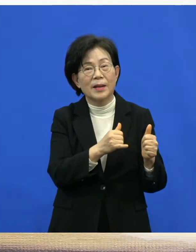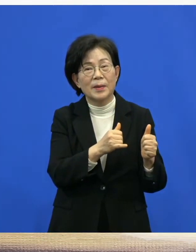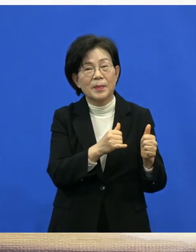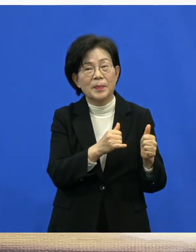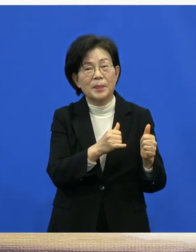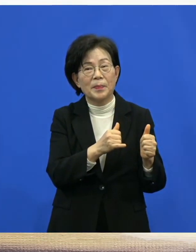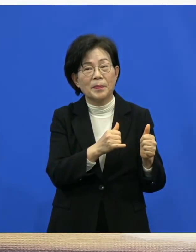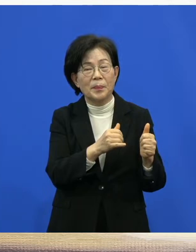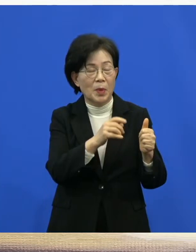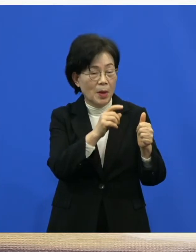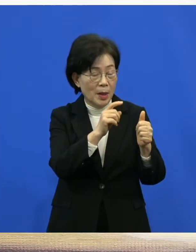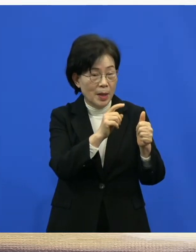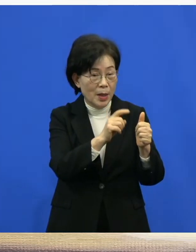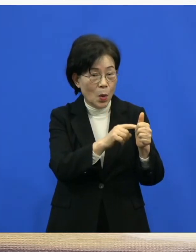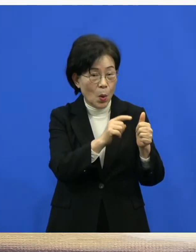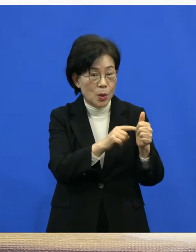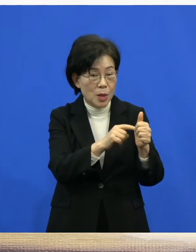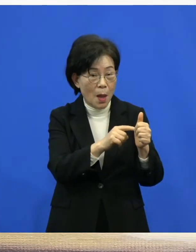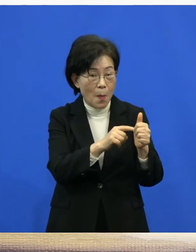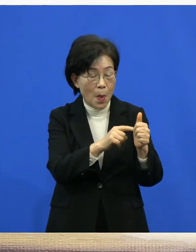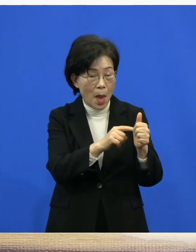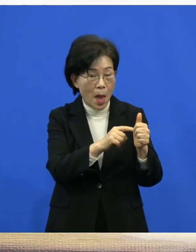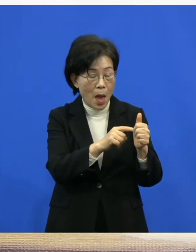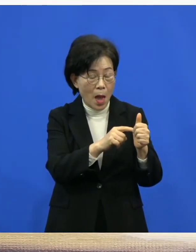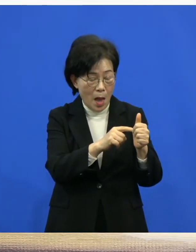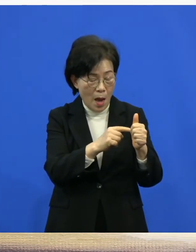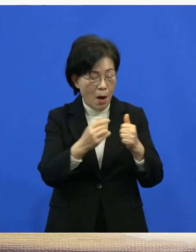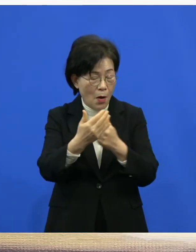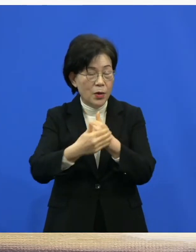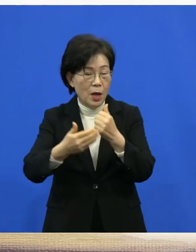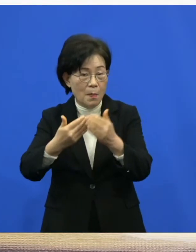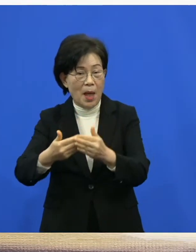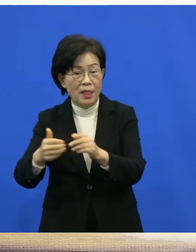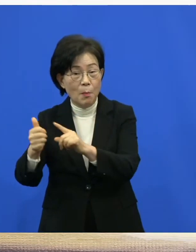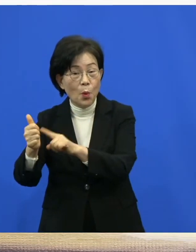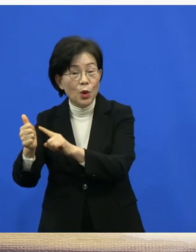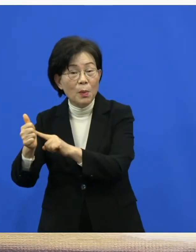자신이 요셉의 덕을 보고 산다는 느낌이 든 거예요, 주인이.